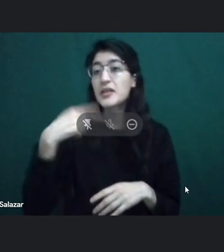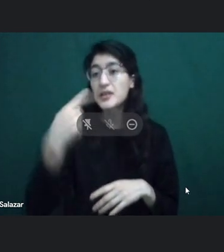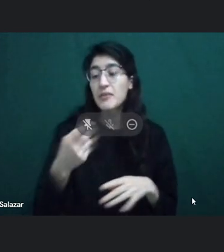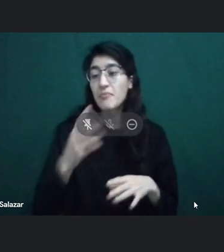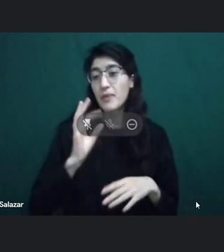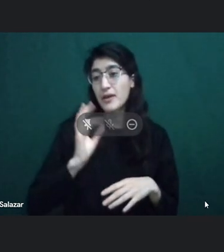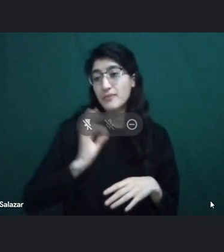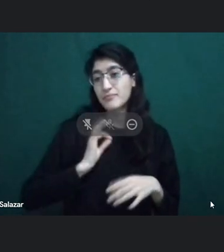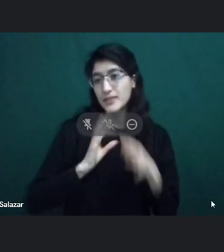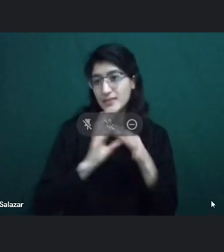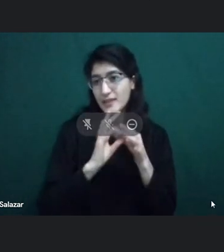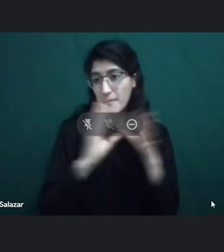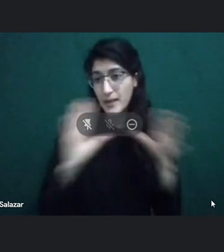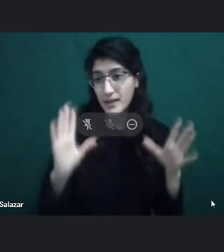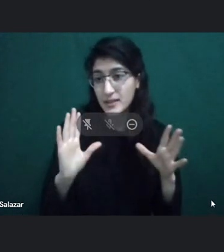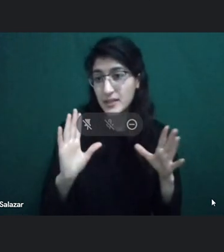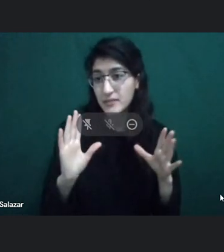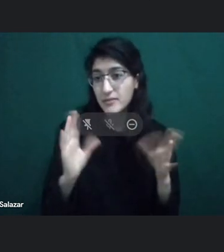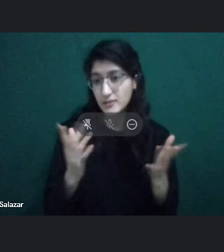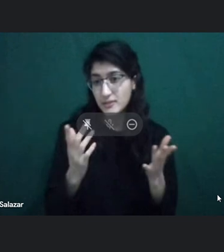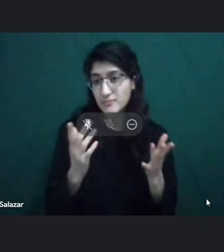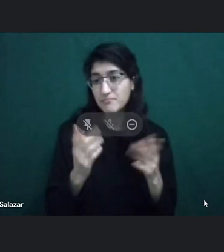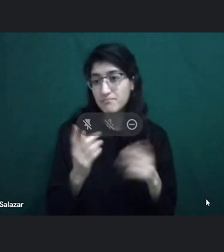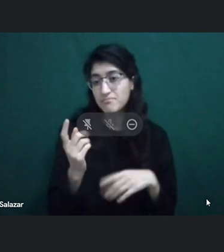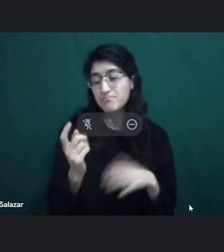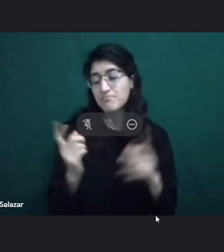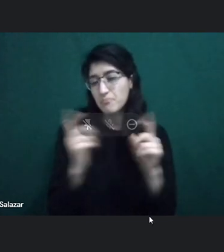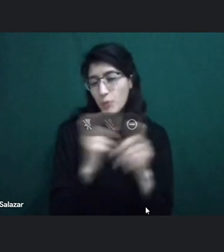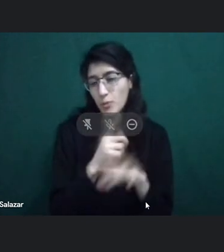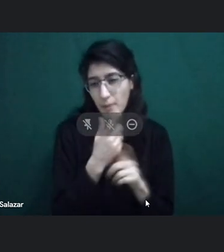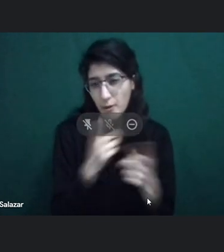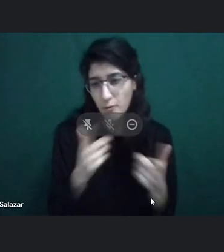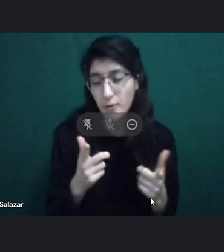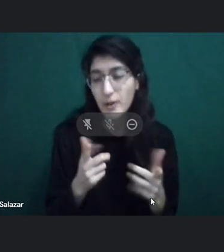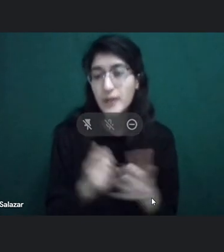Las clases están abiertas para todo el mundo, ¿sí?